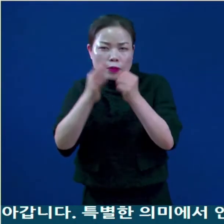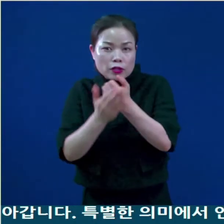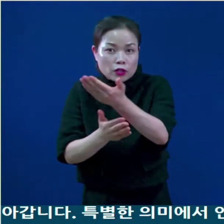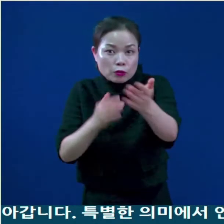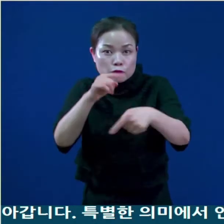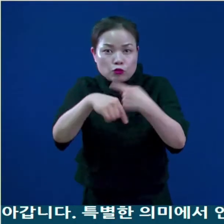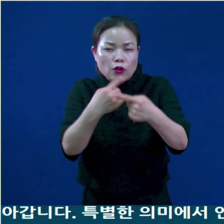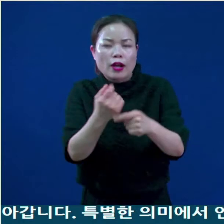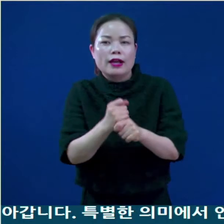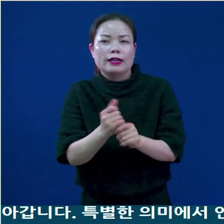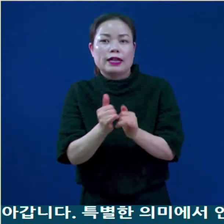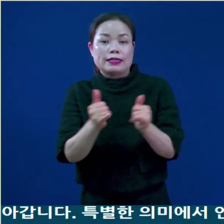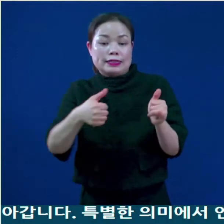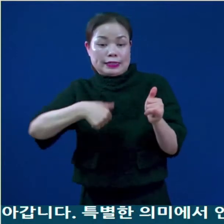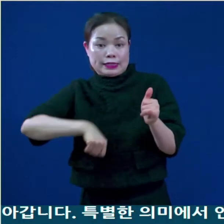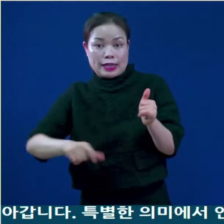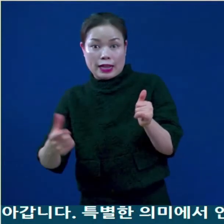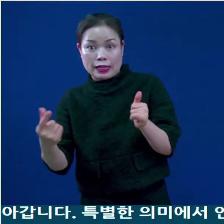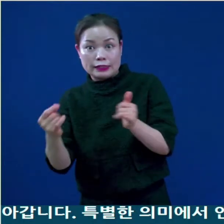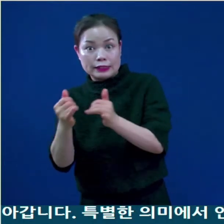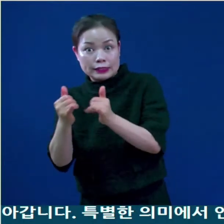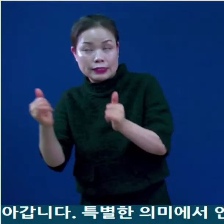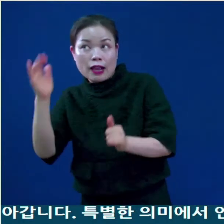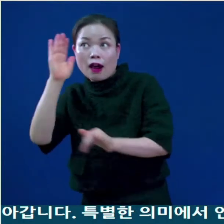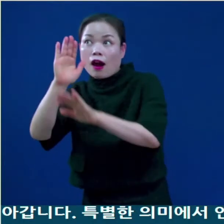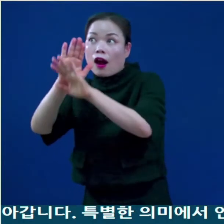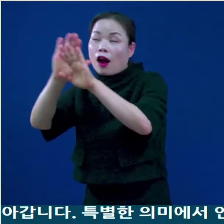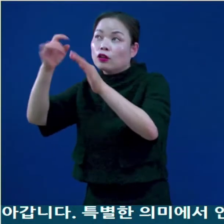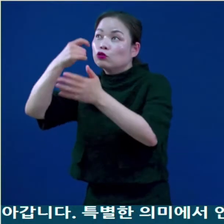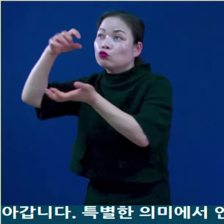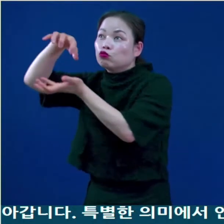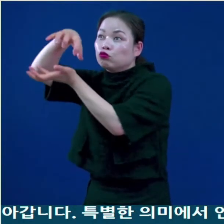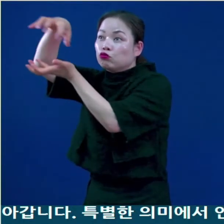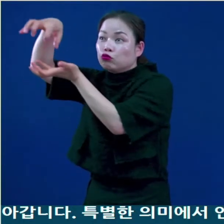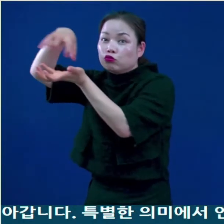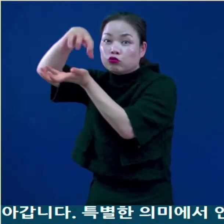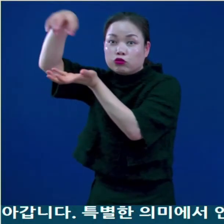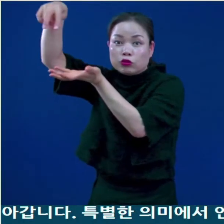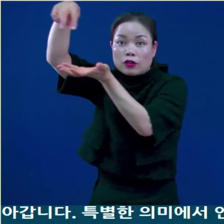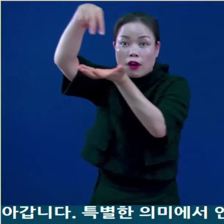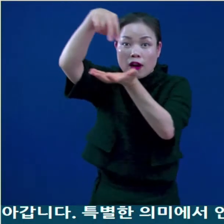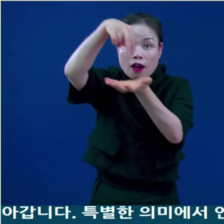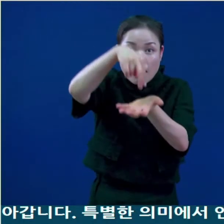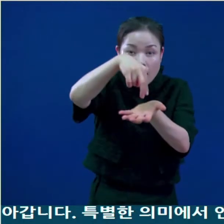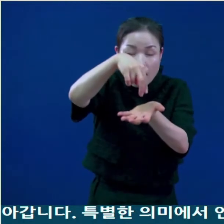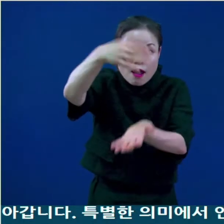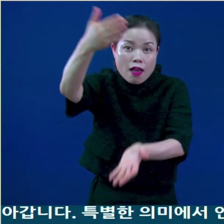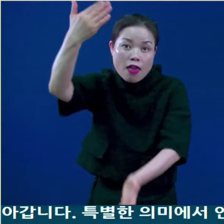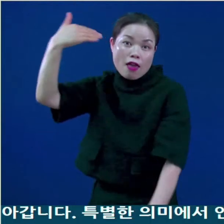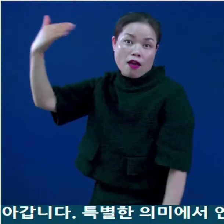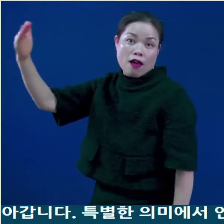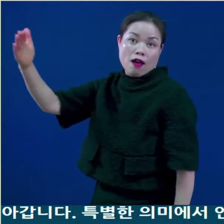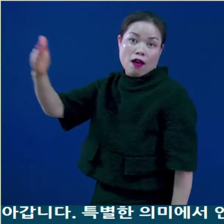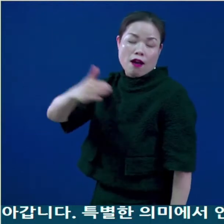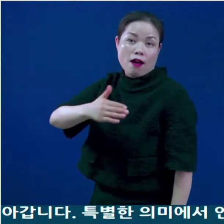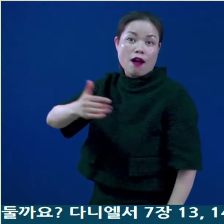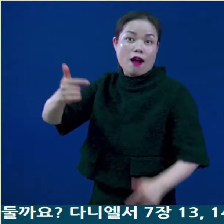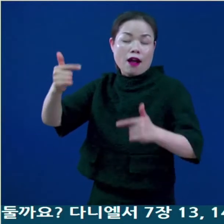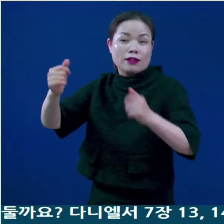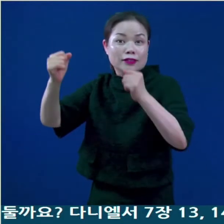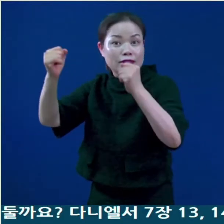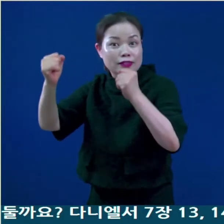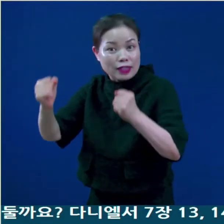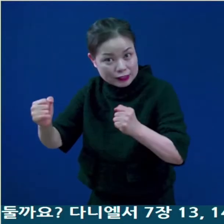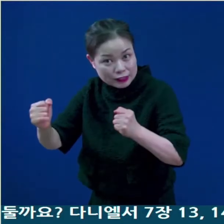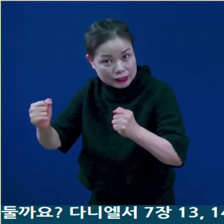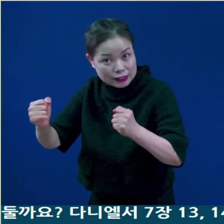읽어주십시오. 인자 같은 이가 하늘 구름을 타고 와서 옛적부터 항상 계신